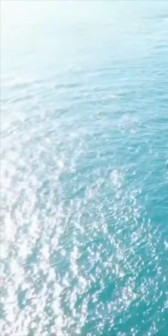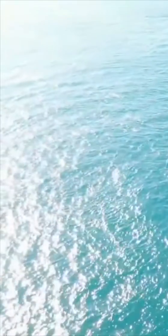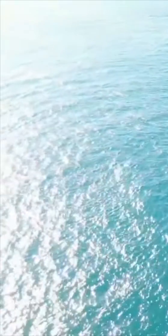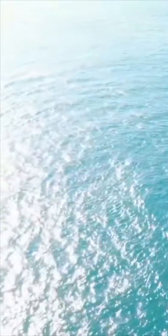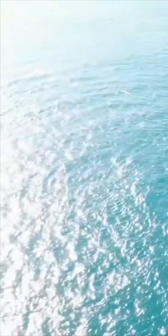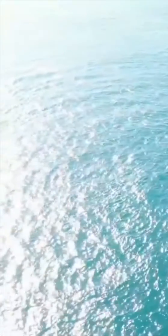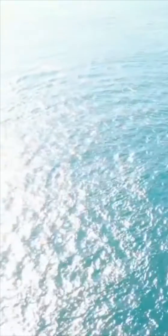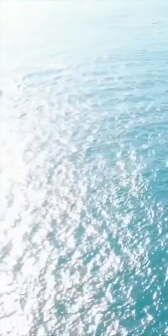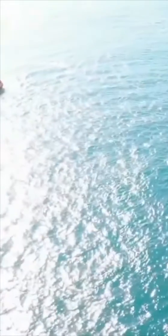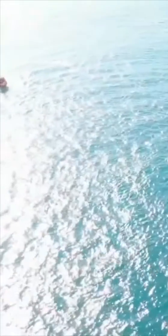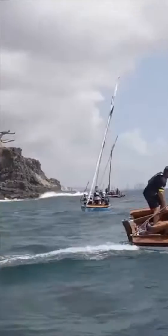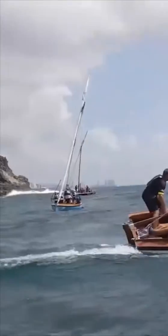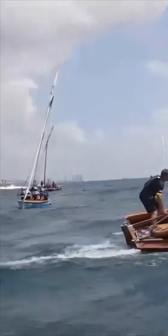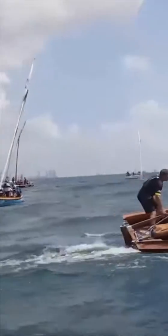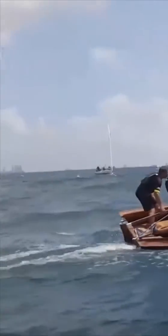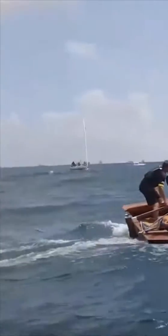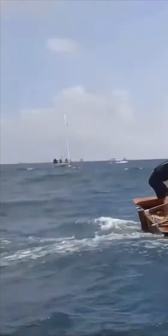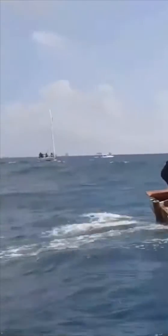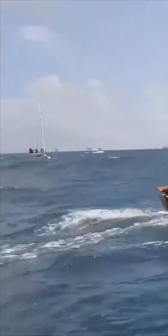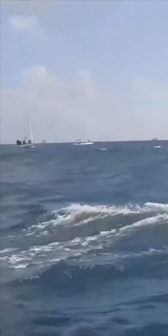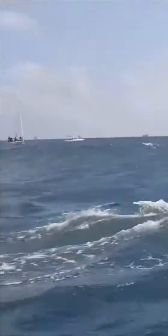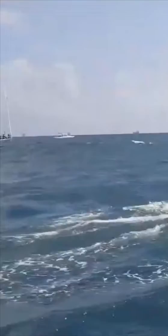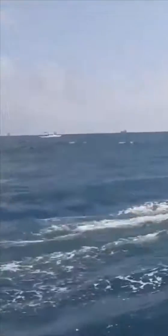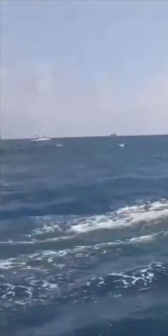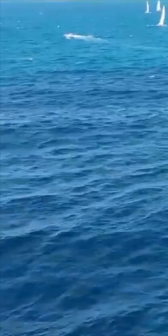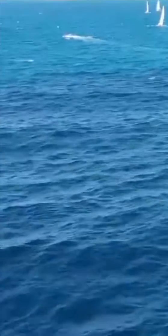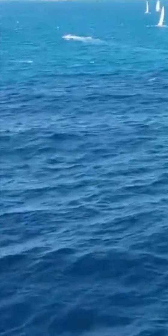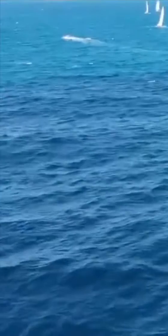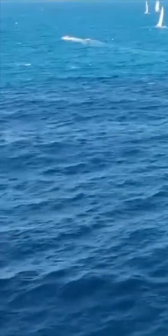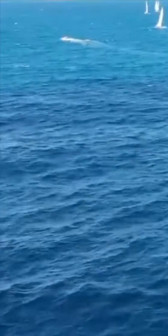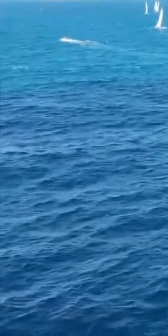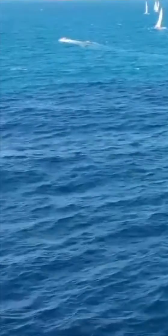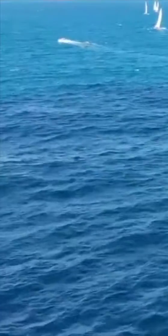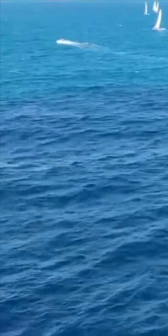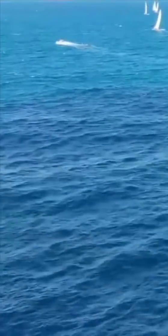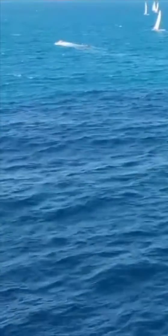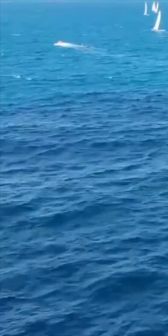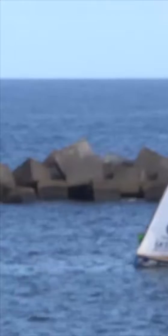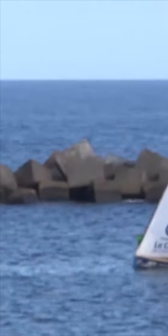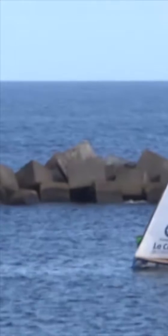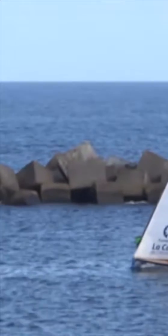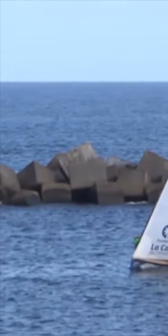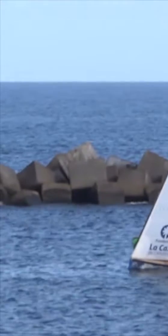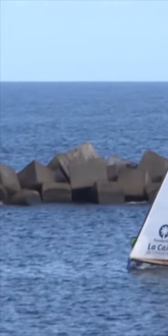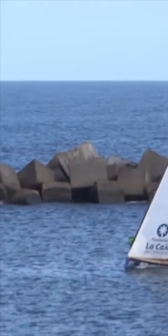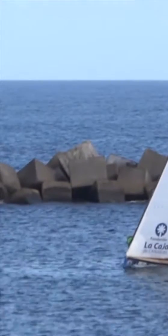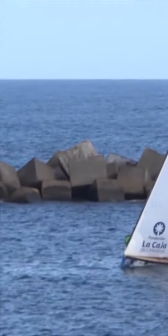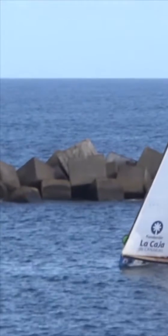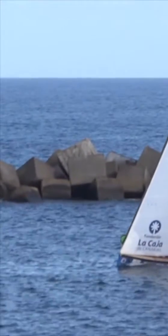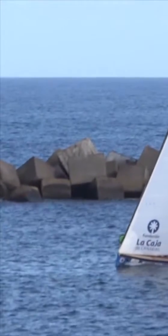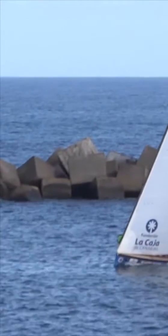preservado la tradición de un deporte de equipo, integrador, con tripulaciones mixtas y de diferentes edades. La Federación